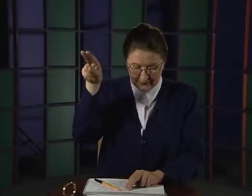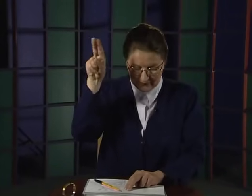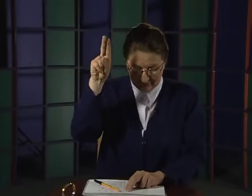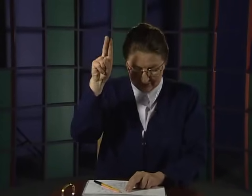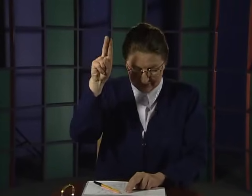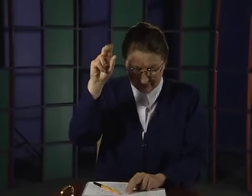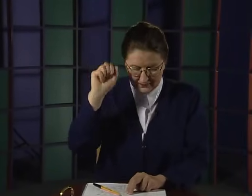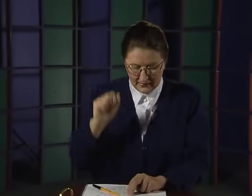Д.